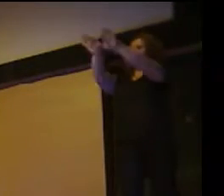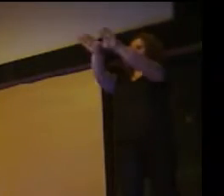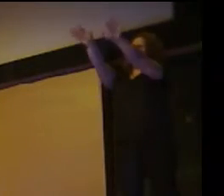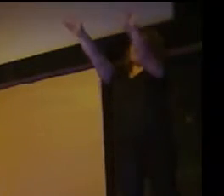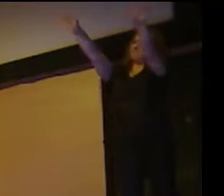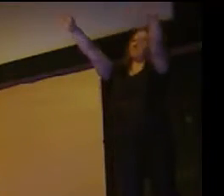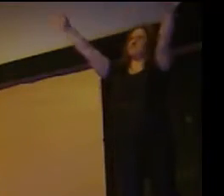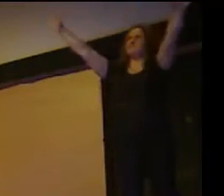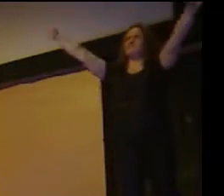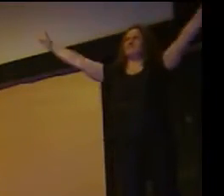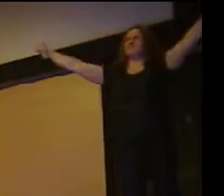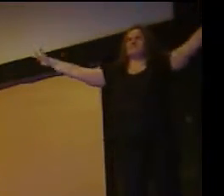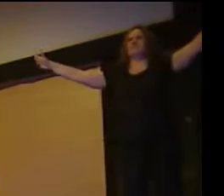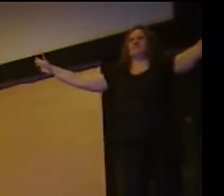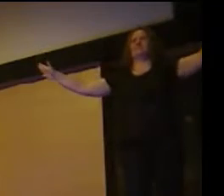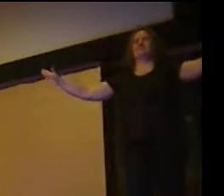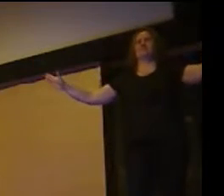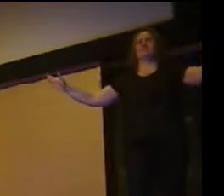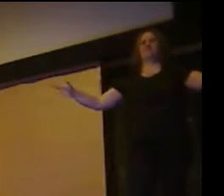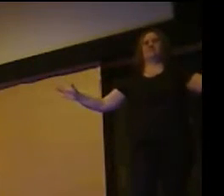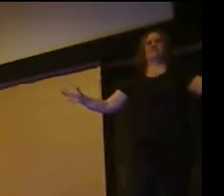música.